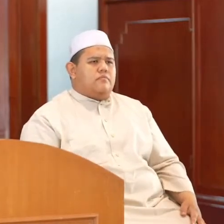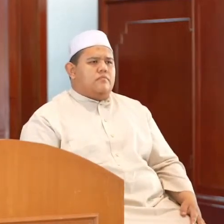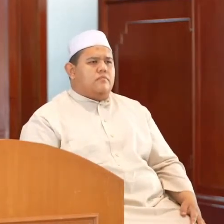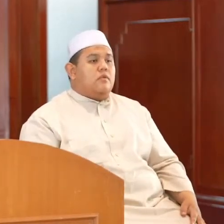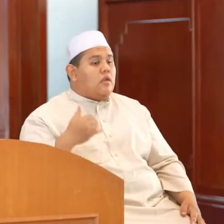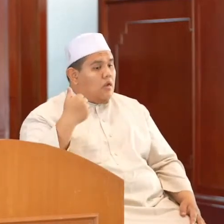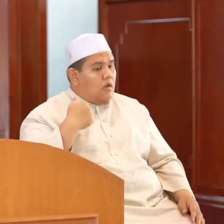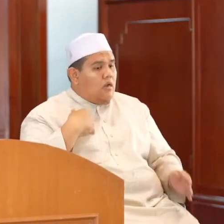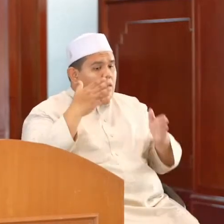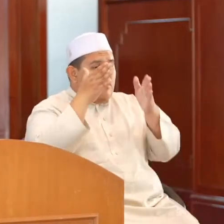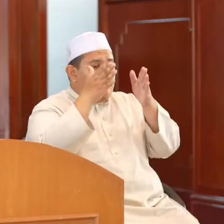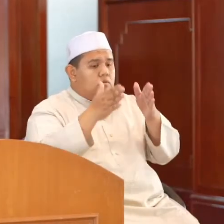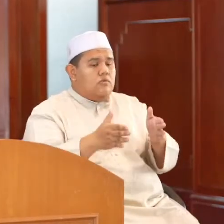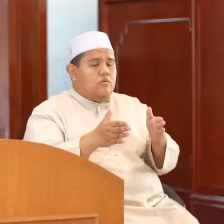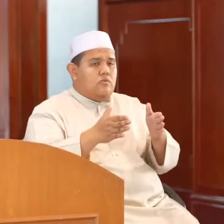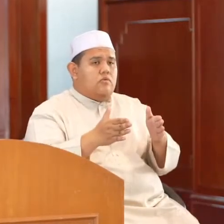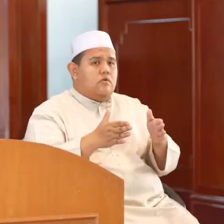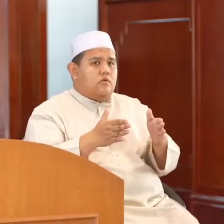Ada orang